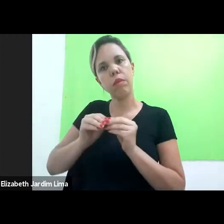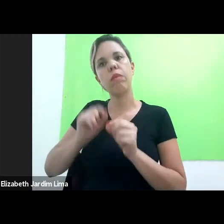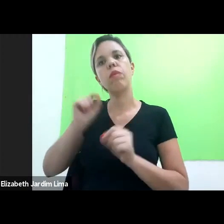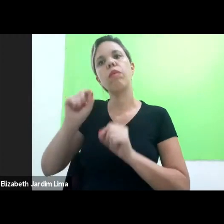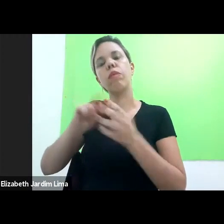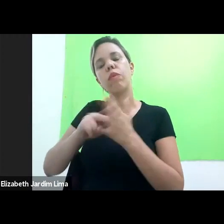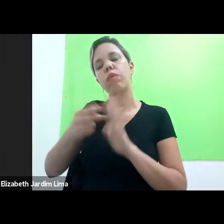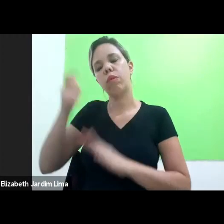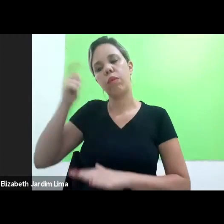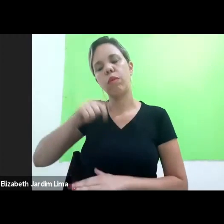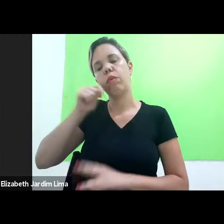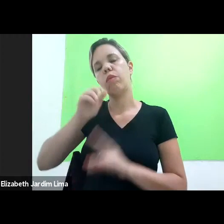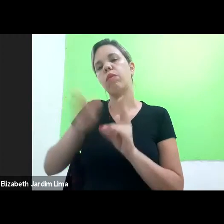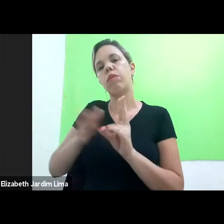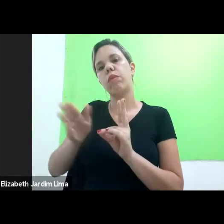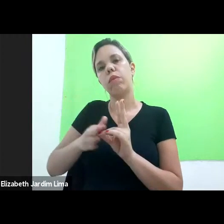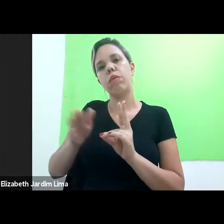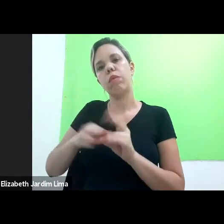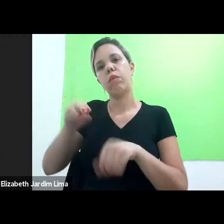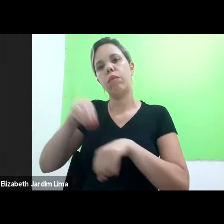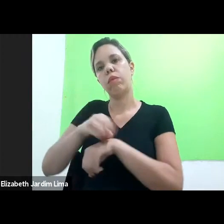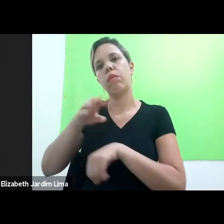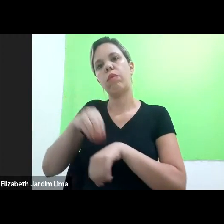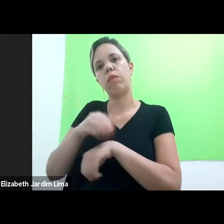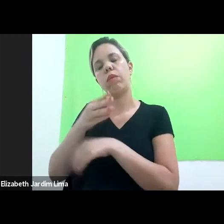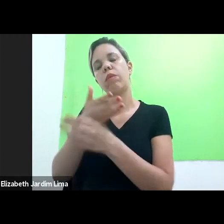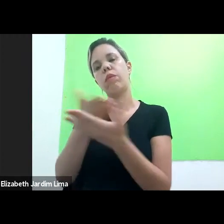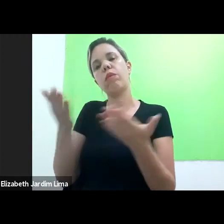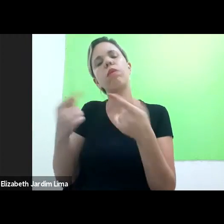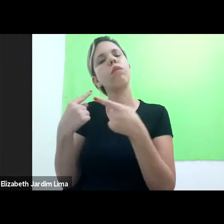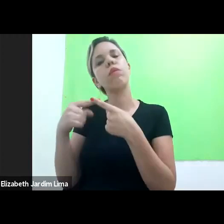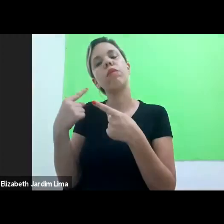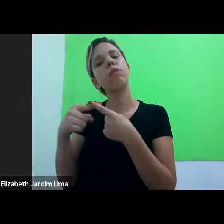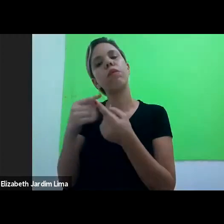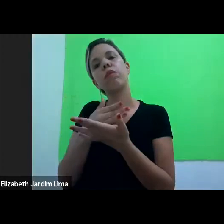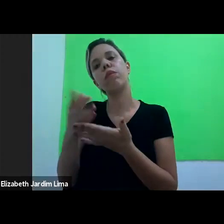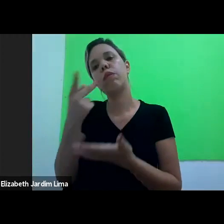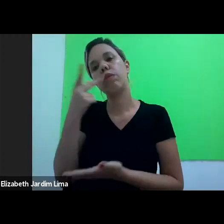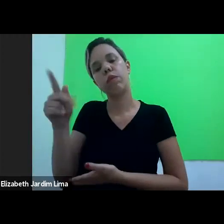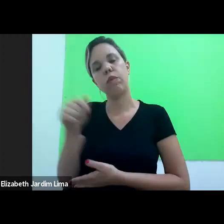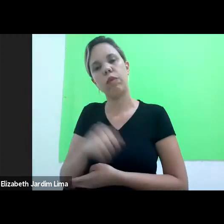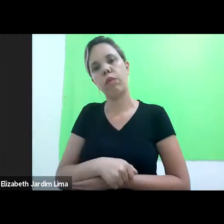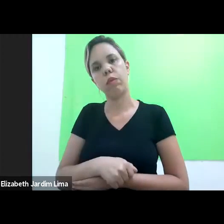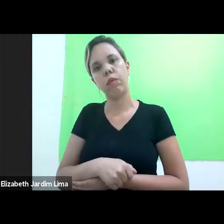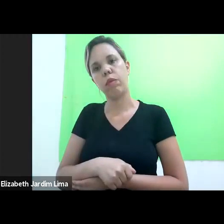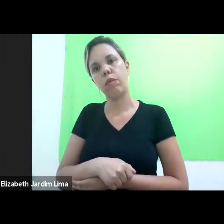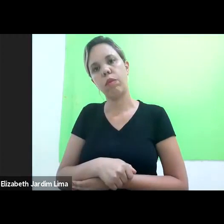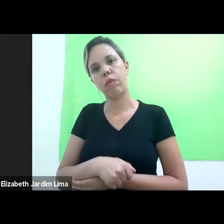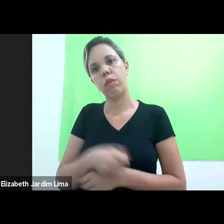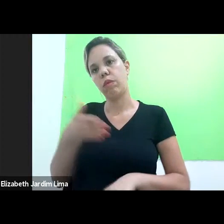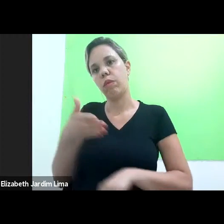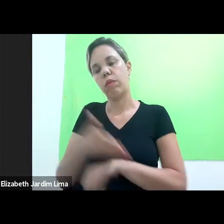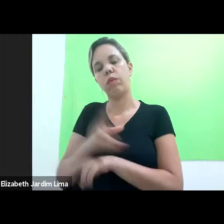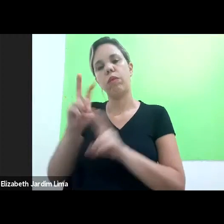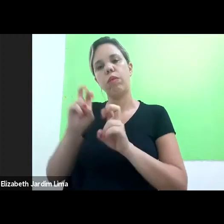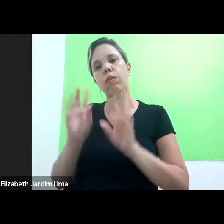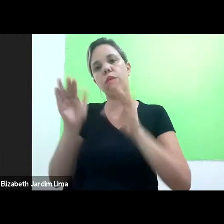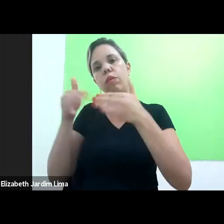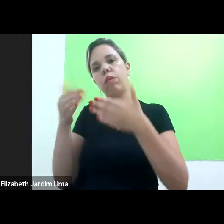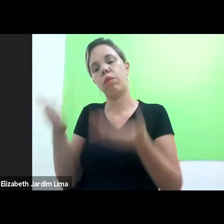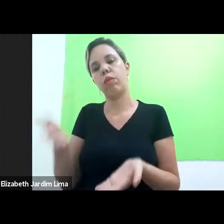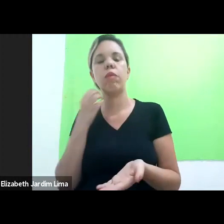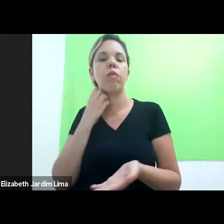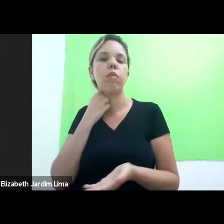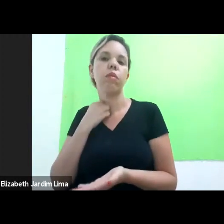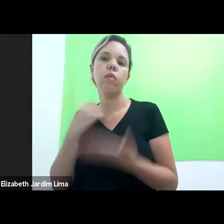mulher indígena, né? Eu trago essa bagagem. E por que eu estou começando a falar disso e não entrei logo no assunto específico da mesa,